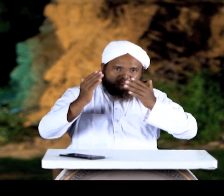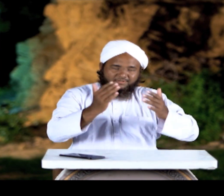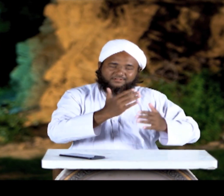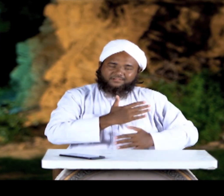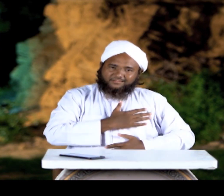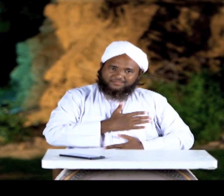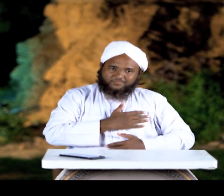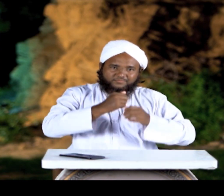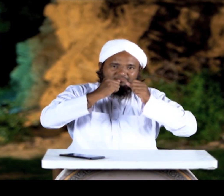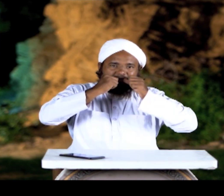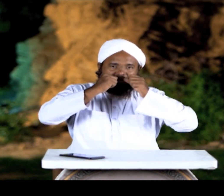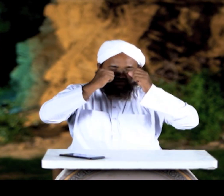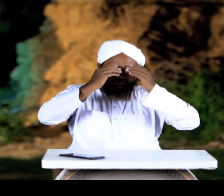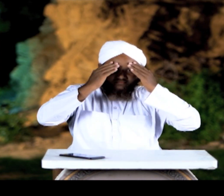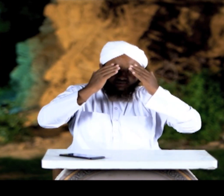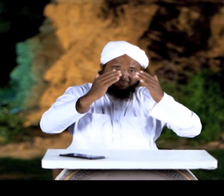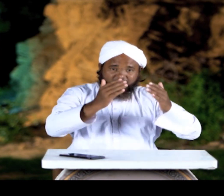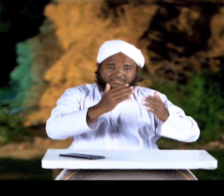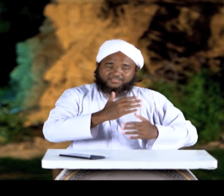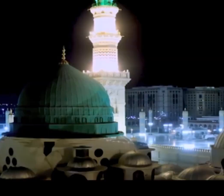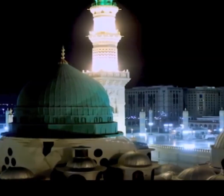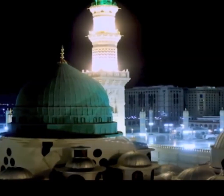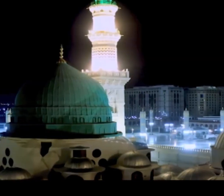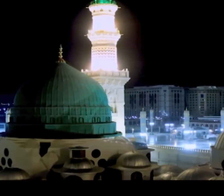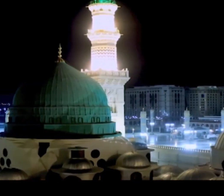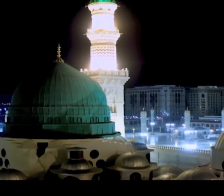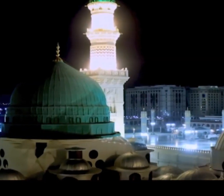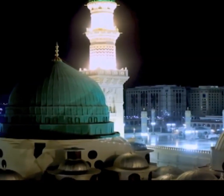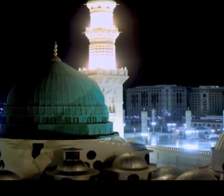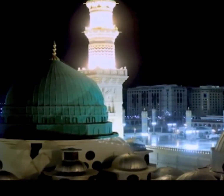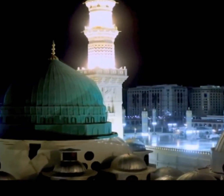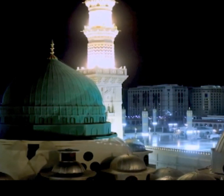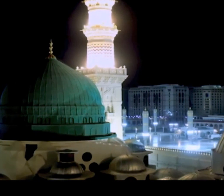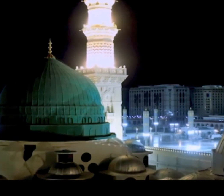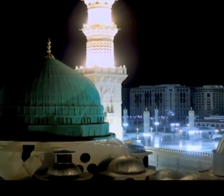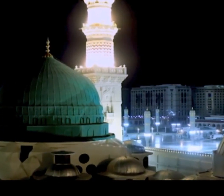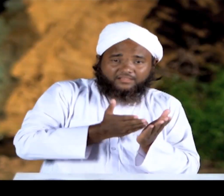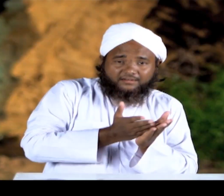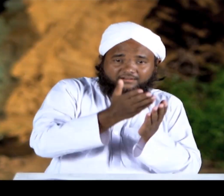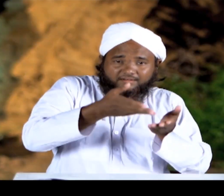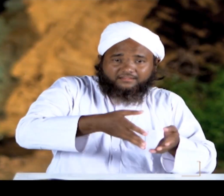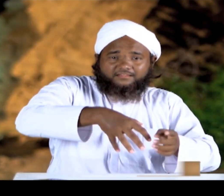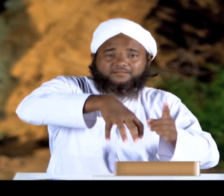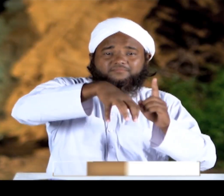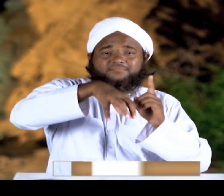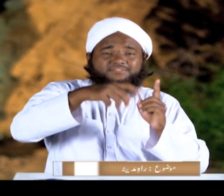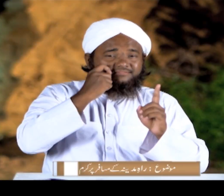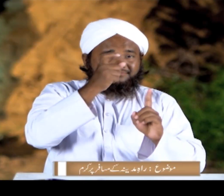صلی اللہ علی محمد صلی اللہ علیہ وآلہ وصحبہ وسلم۔ راہ مدینہ کے مسافر